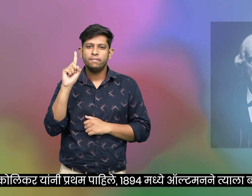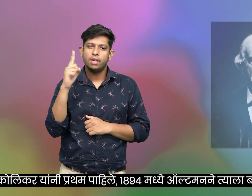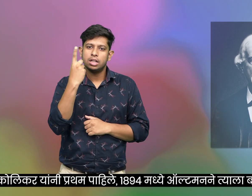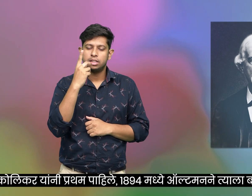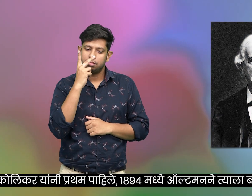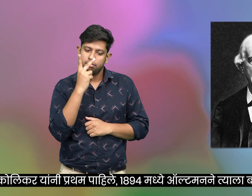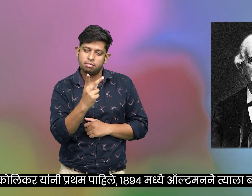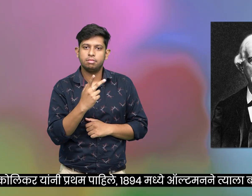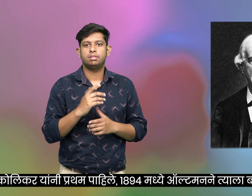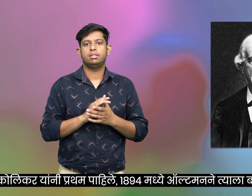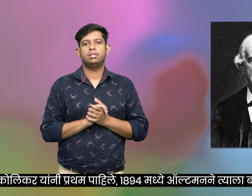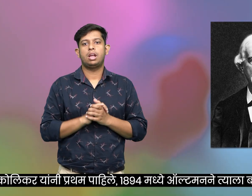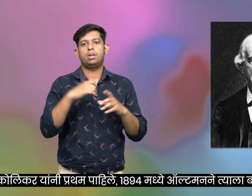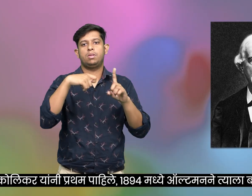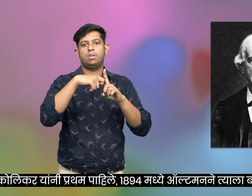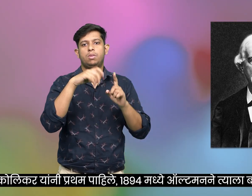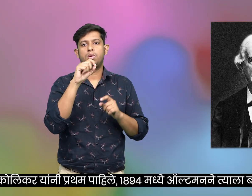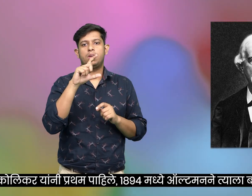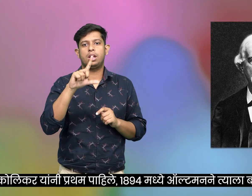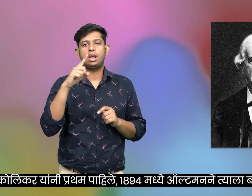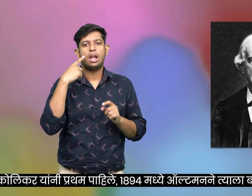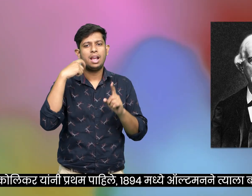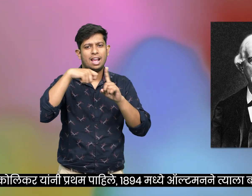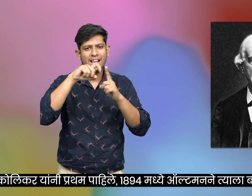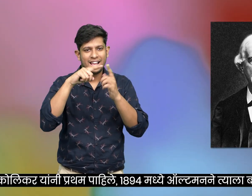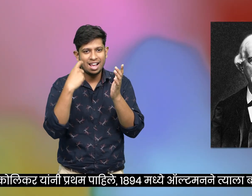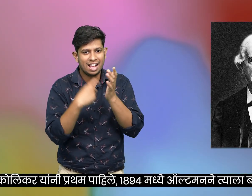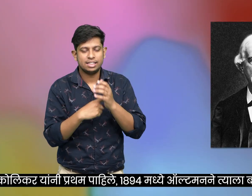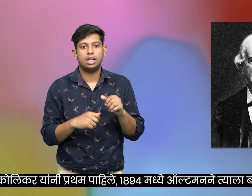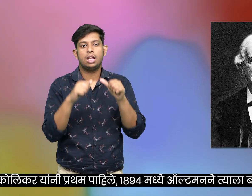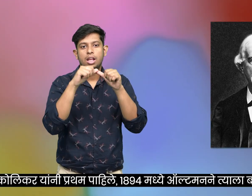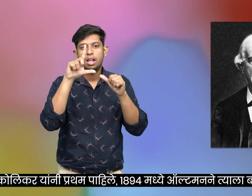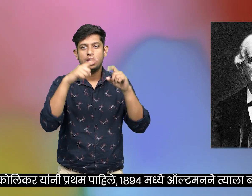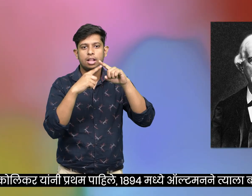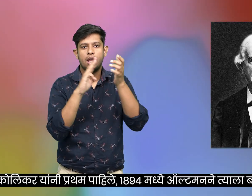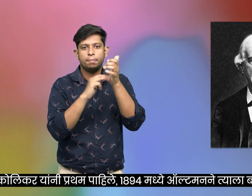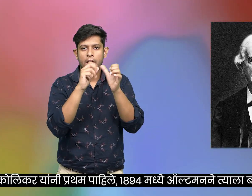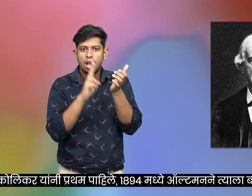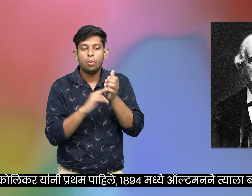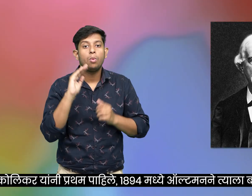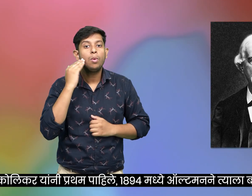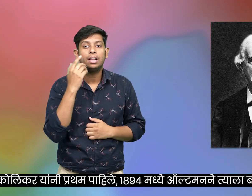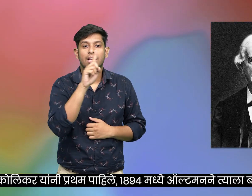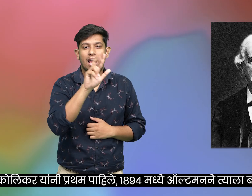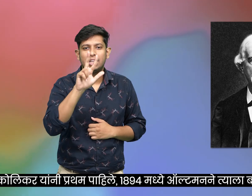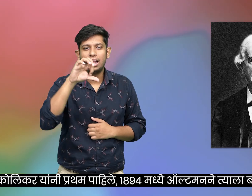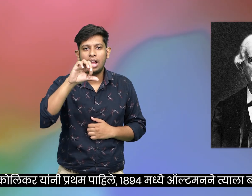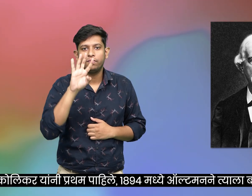कोलिकर यांनी प्रथम पाहिले. 1894 मध्ये ऑल्टमॅनने त्याला बायोप्लास्ट असे